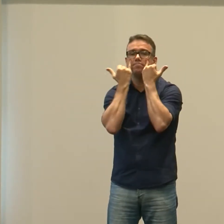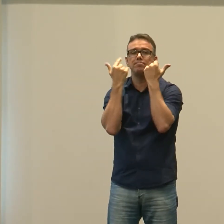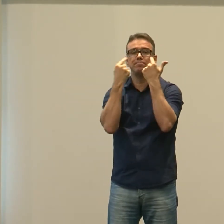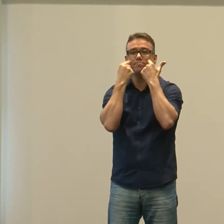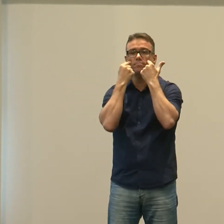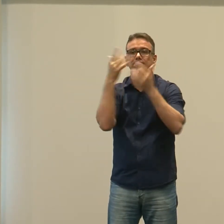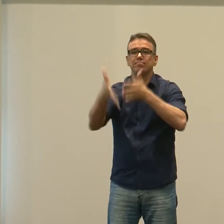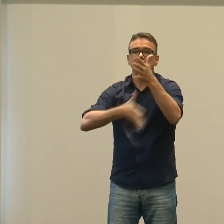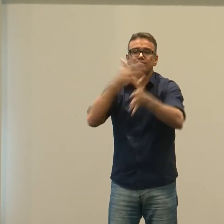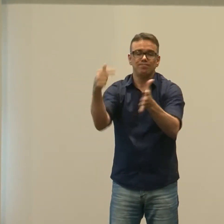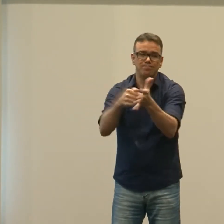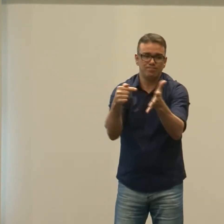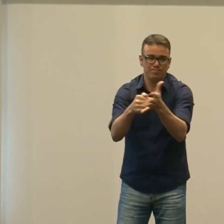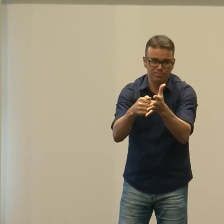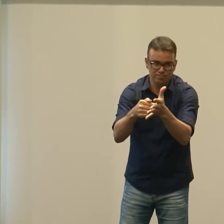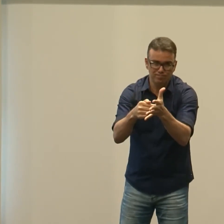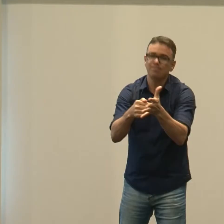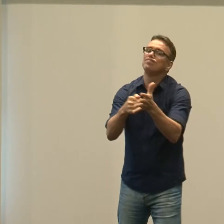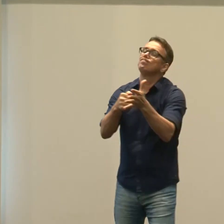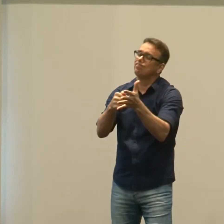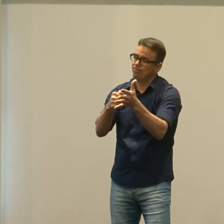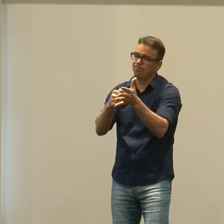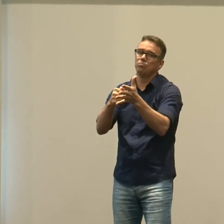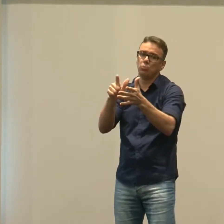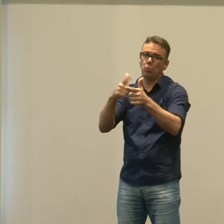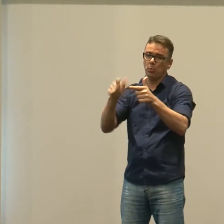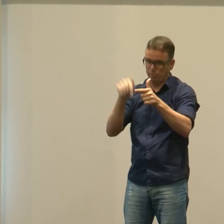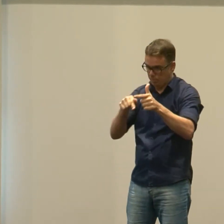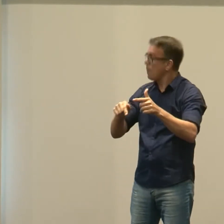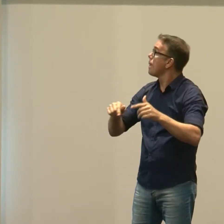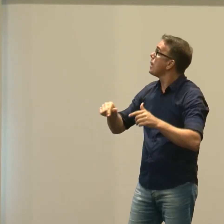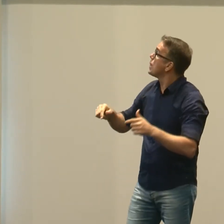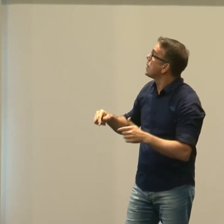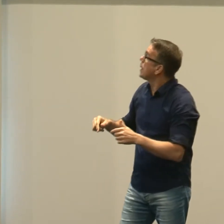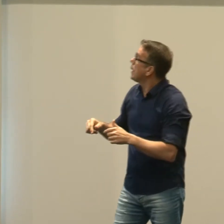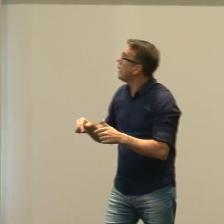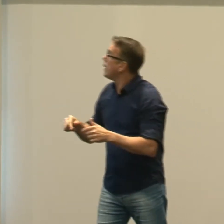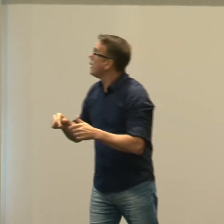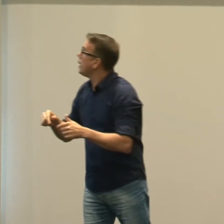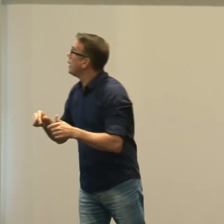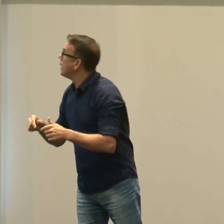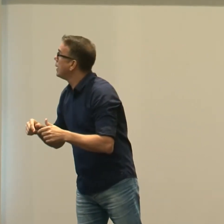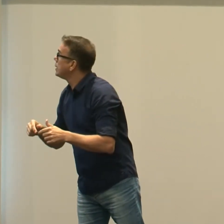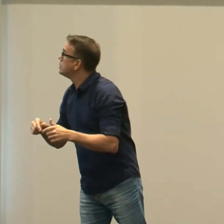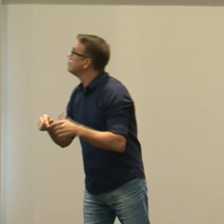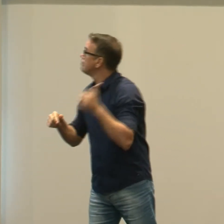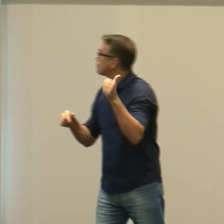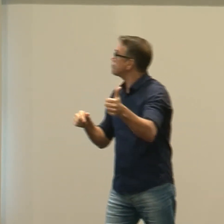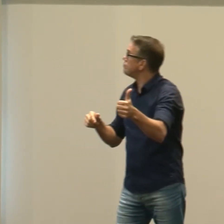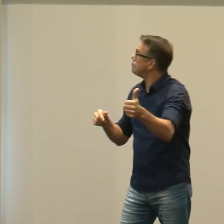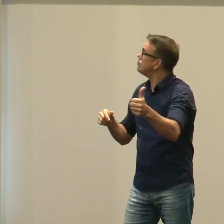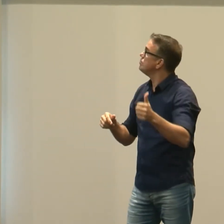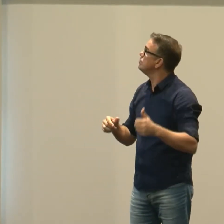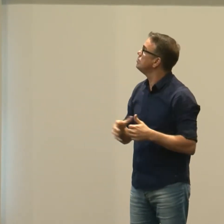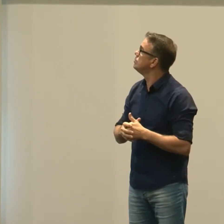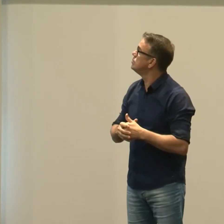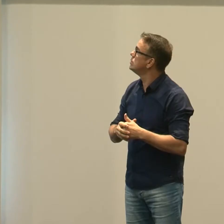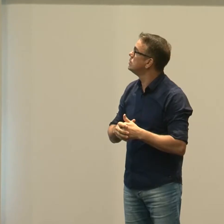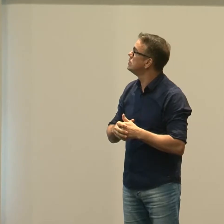input linguístico visual, e ele precisa de uma língua de sinais para se desenvolver. E aí é onde mora o problema. Pode passar?